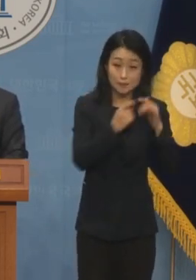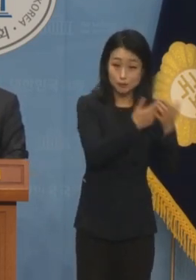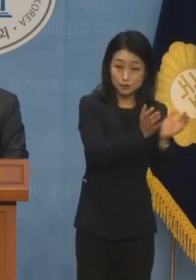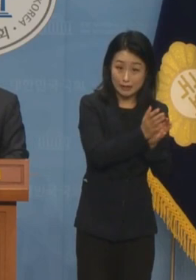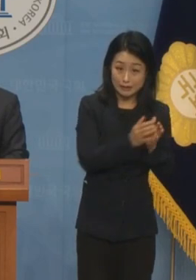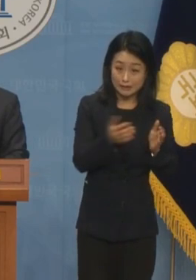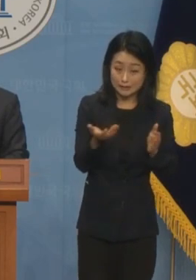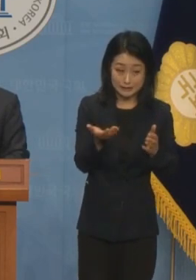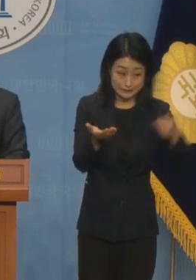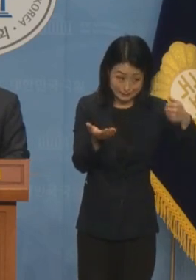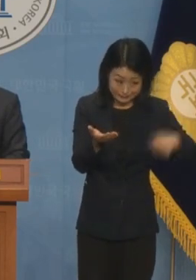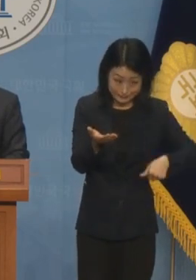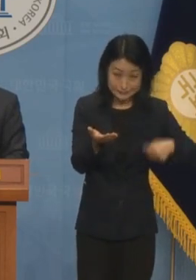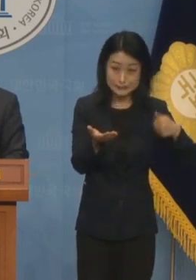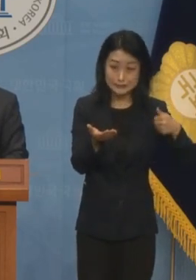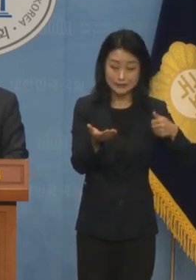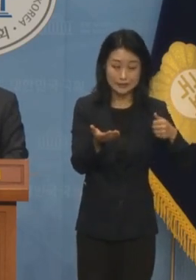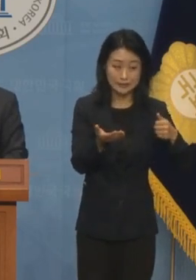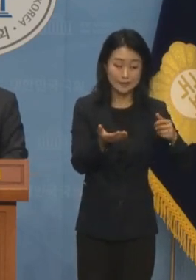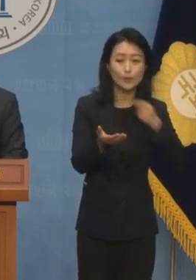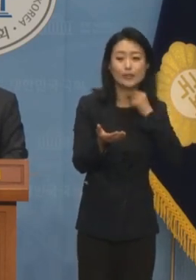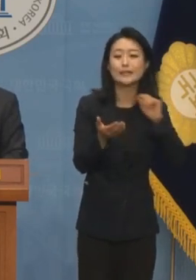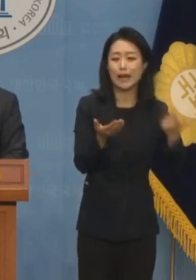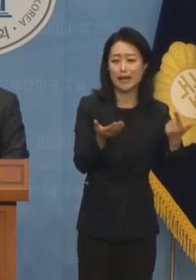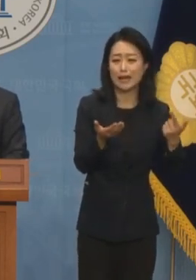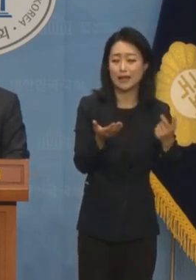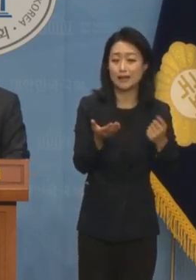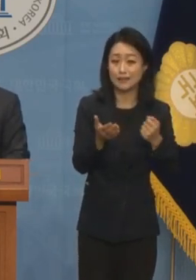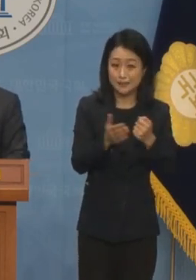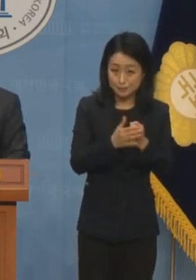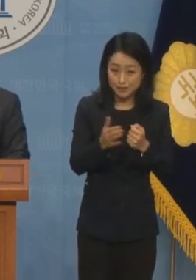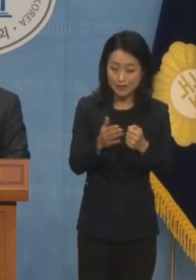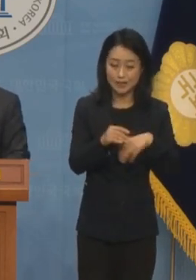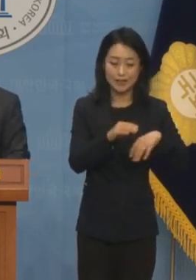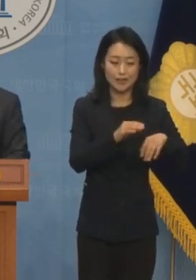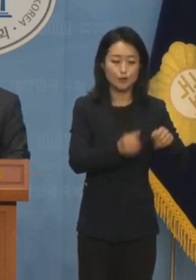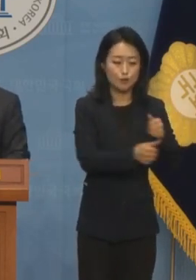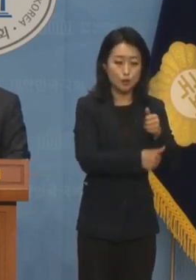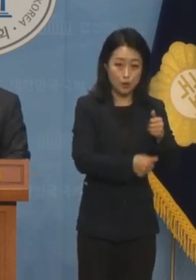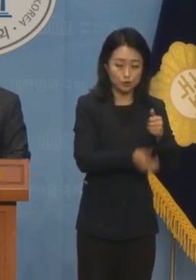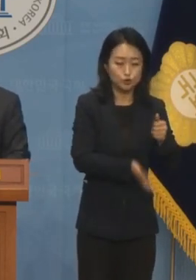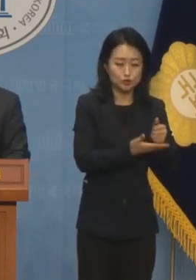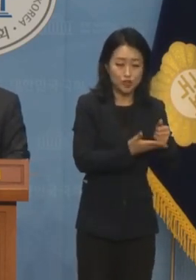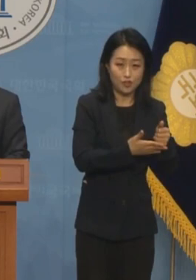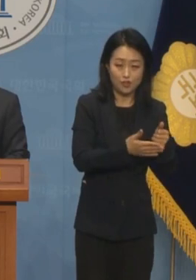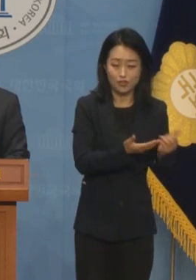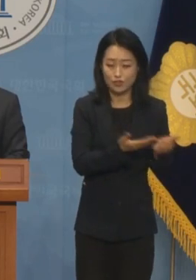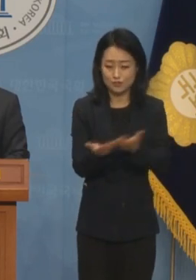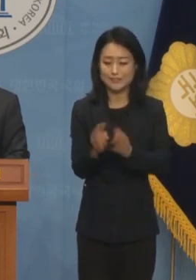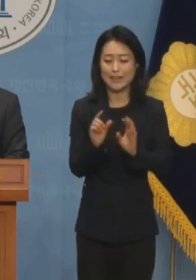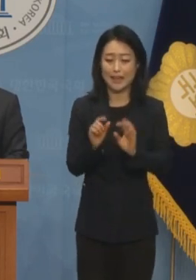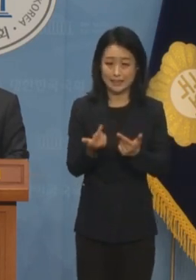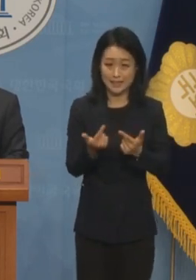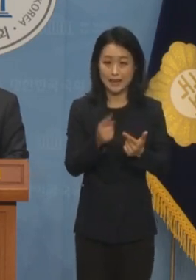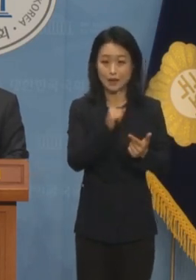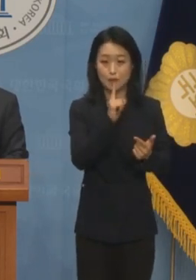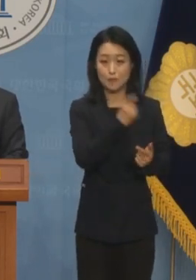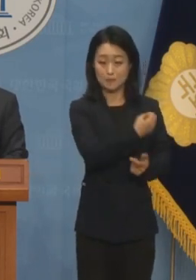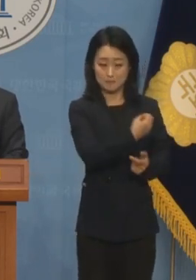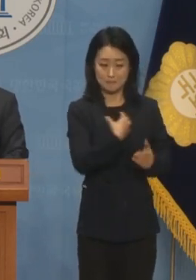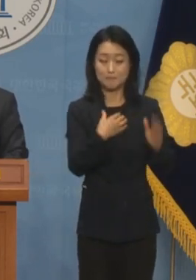모습을 보이고 싶지 않아 일부러 방통위원 추천을 하지 않았다는 취지로 답한 바